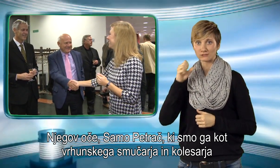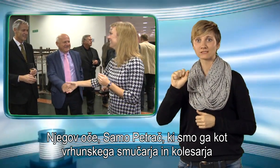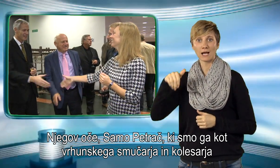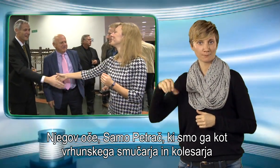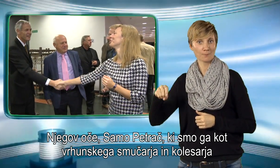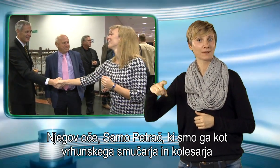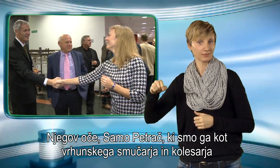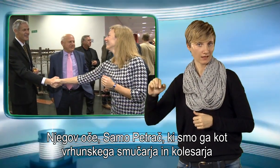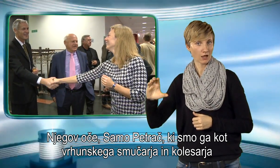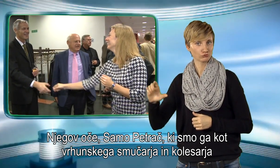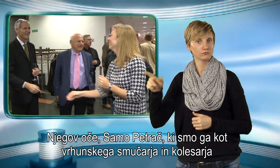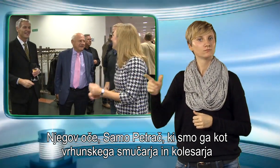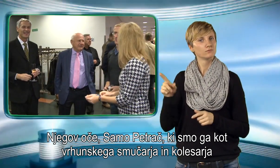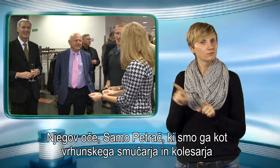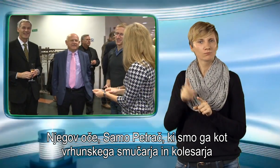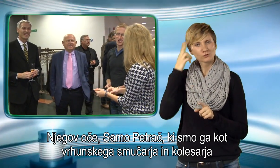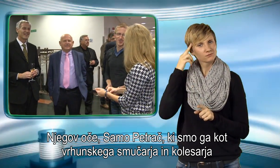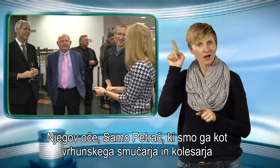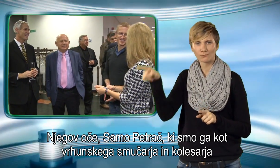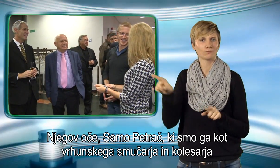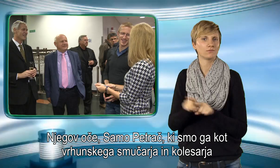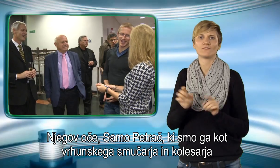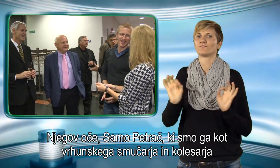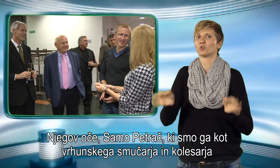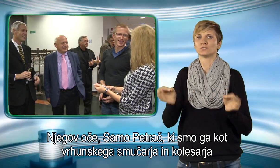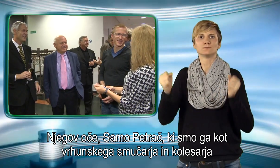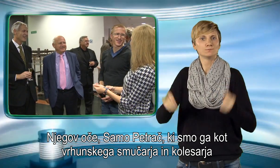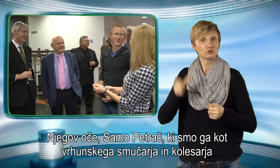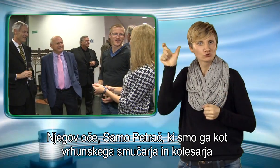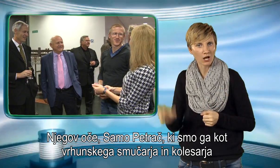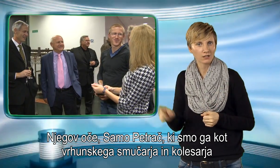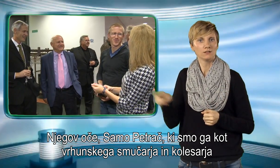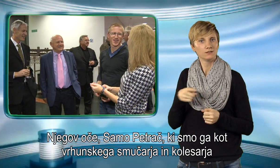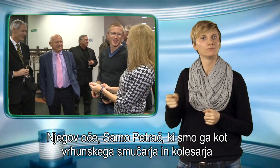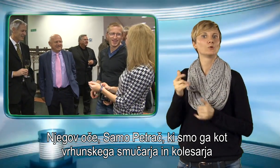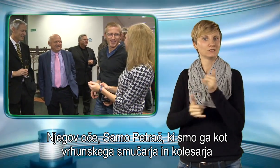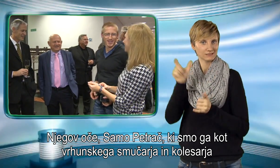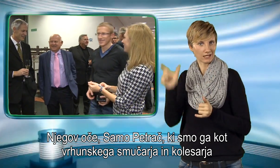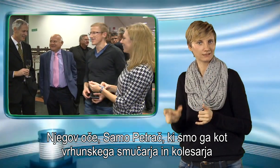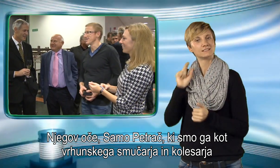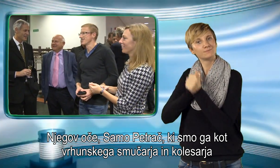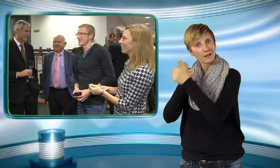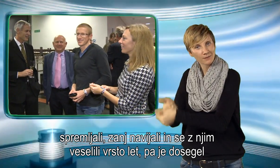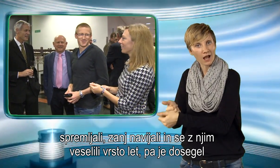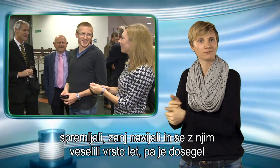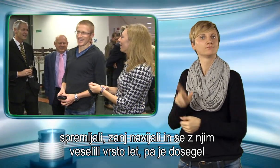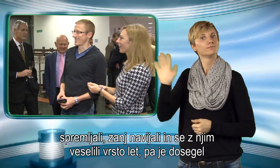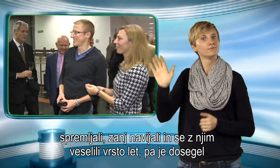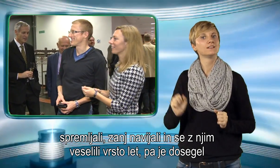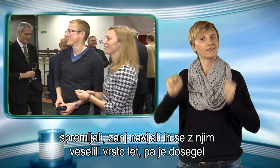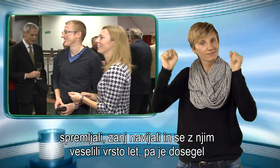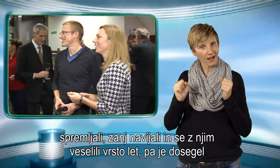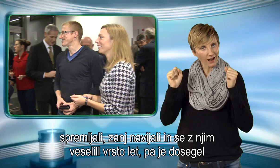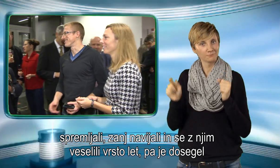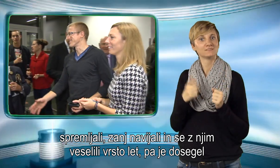Njegov oče Samo Petrač, ki smo ga kot vrhunskega smučarja in kolesarja spremljali, zanj navijali in se z njim veselili